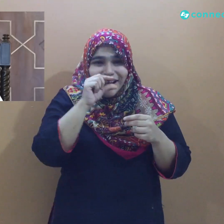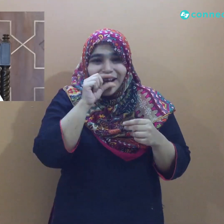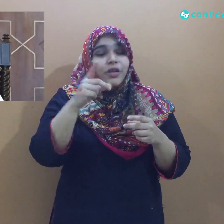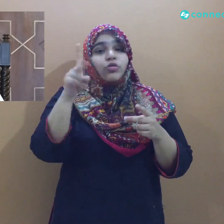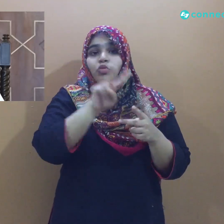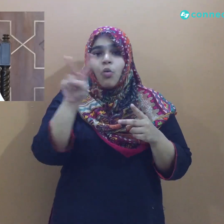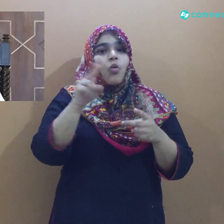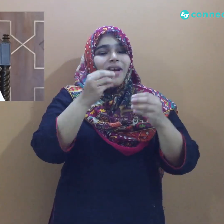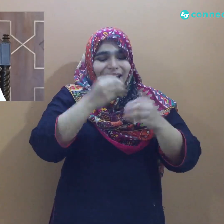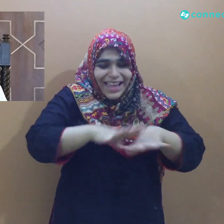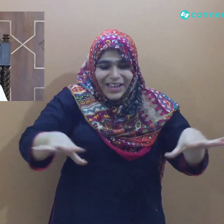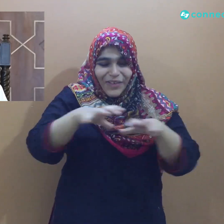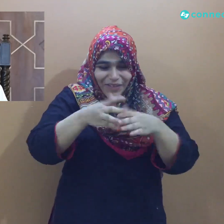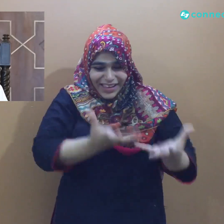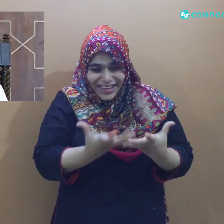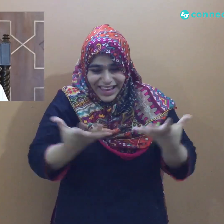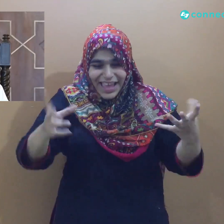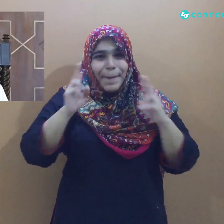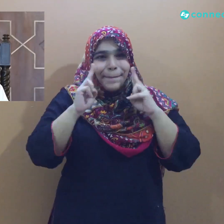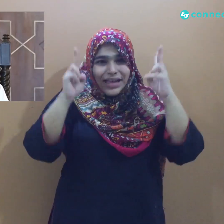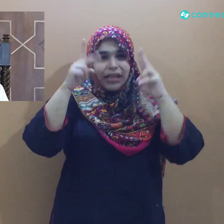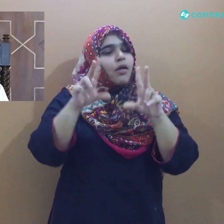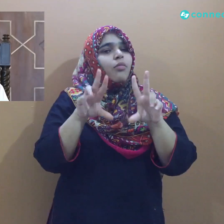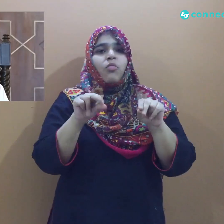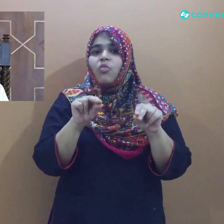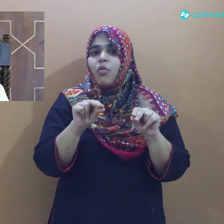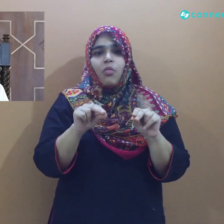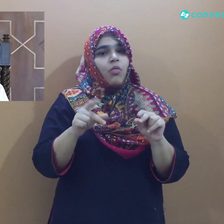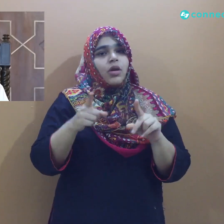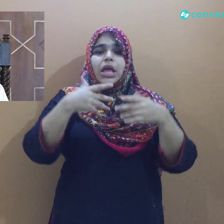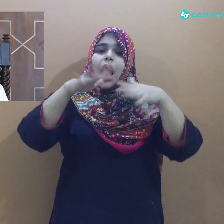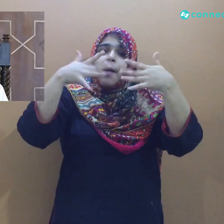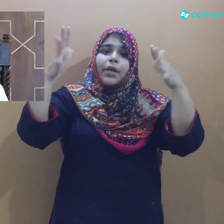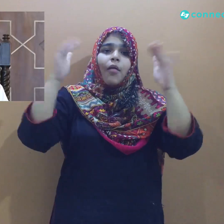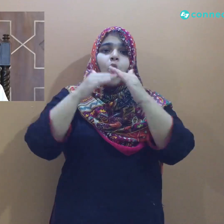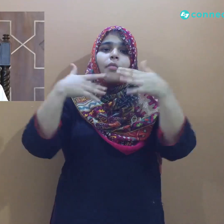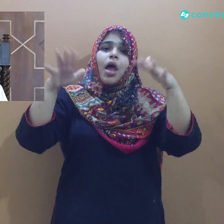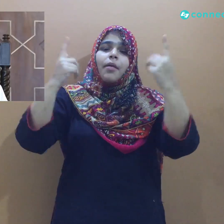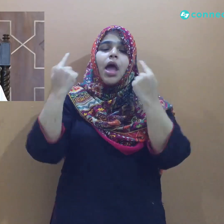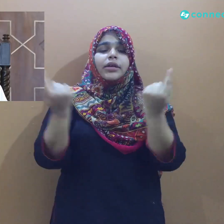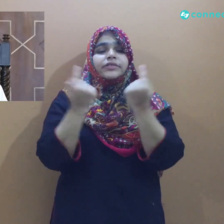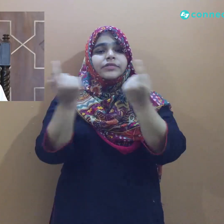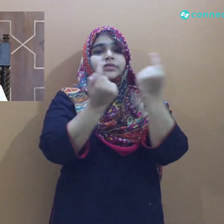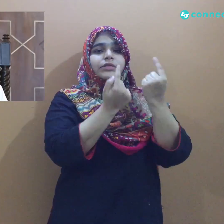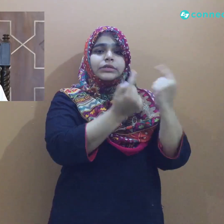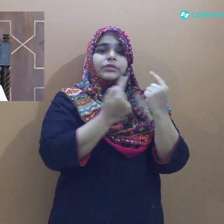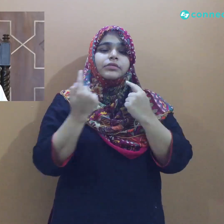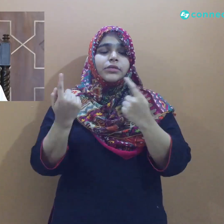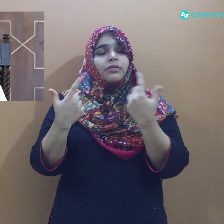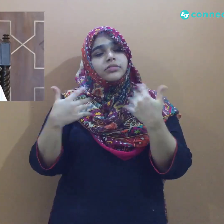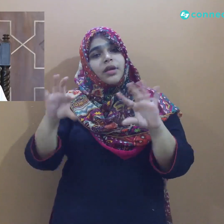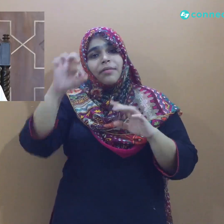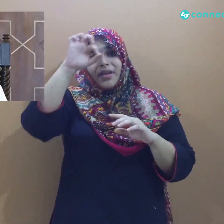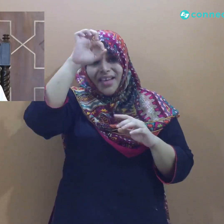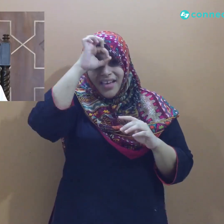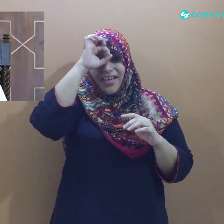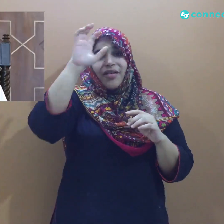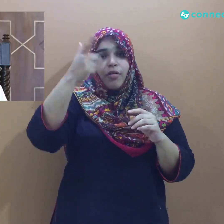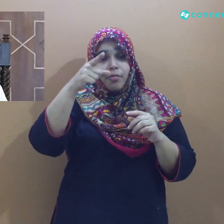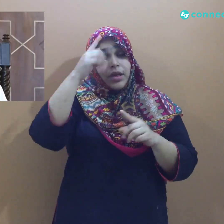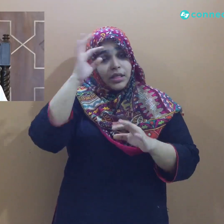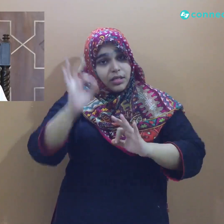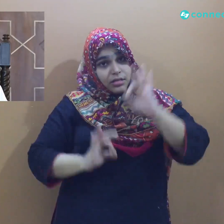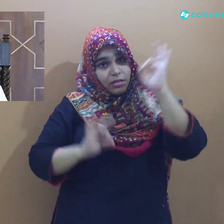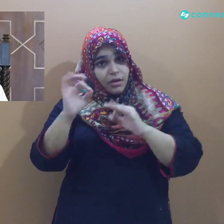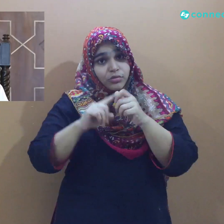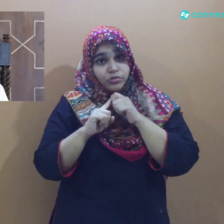جاتے ہیں تو اجتماعی انتظام مسجد میں نہ کیا جائے۔ مسجد اور امام بارگاہ کی انتظامیہ ائمہ اور خطیب، یہ 18واں نقطہ